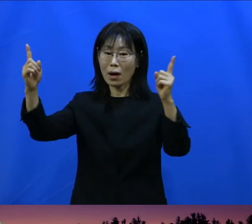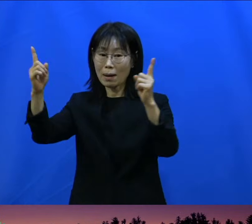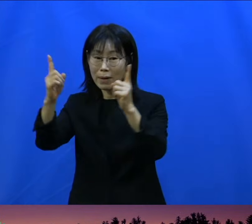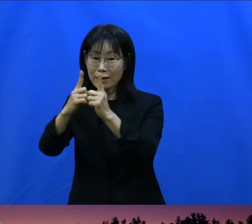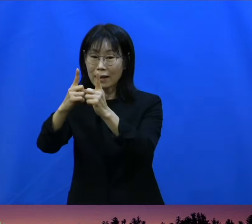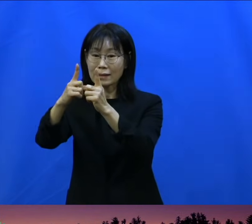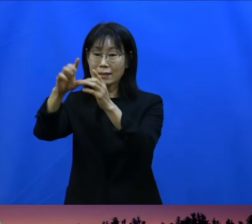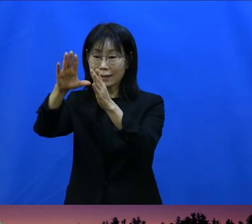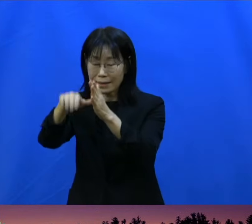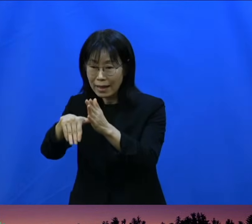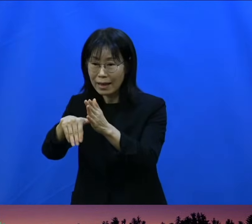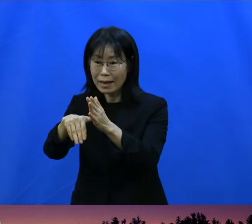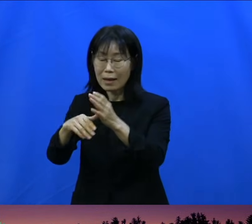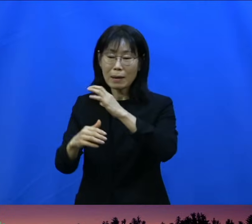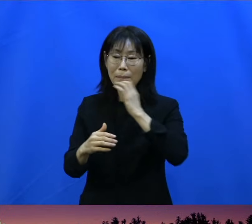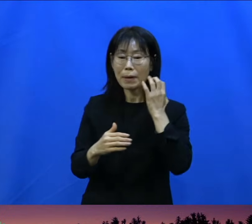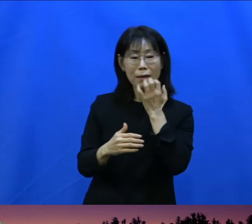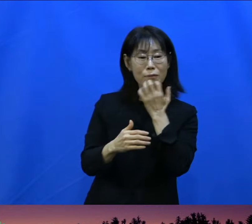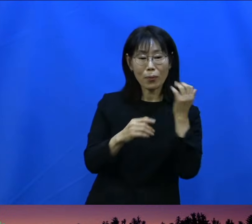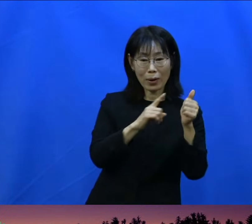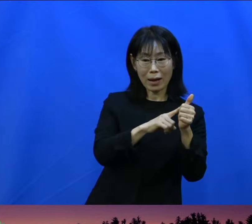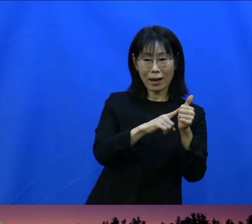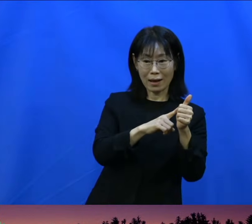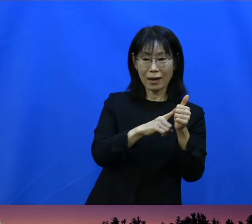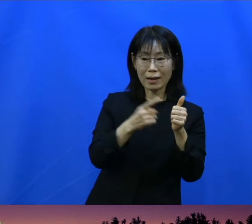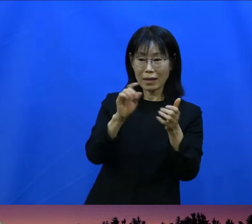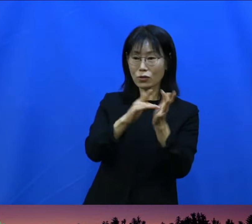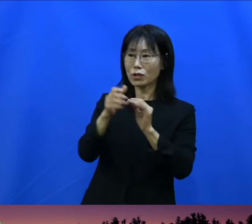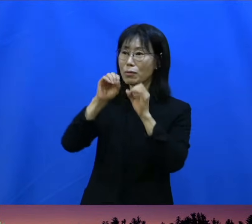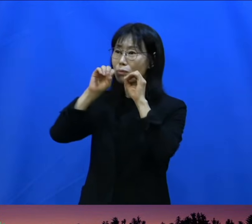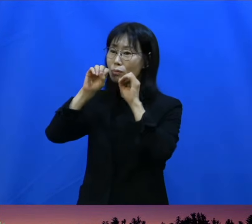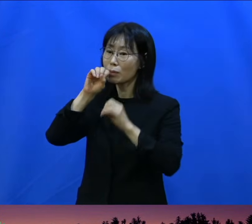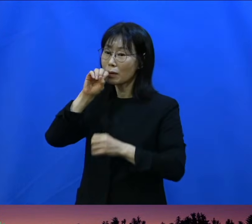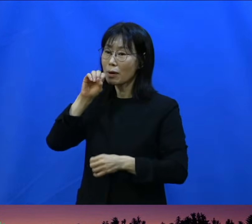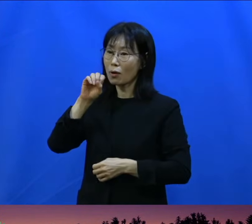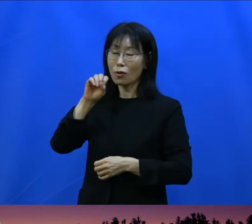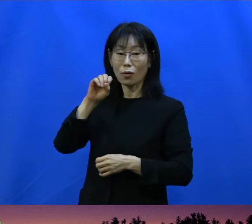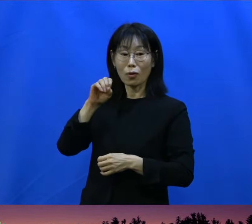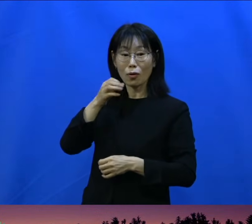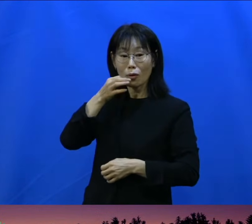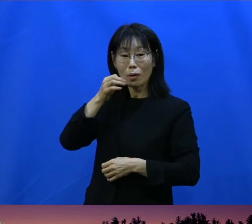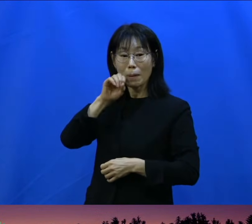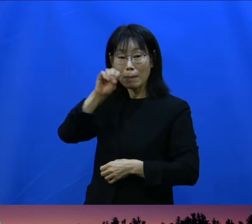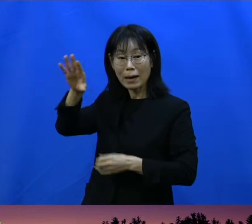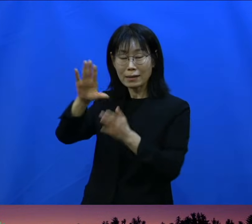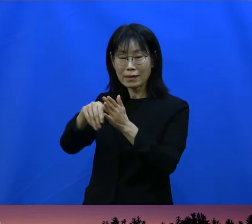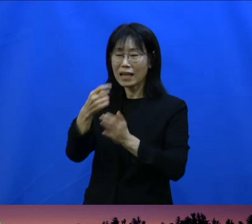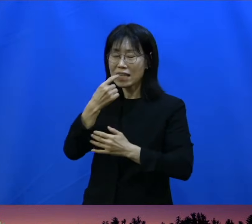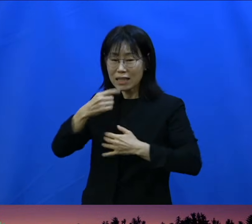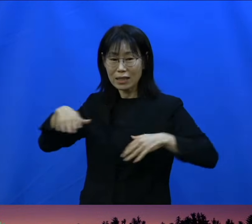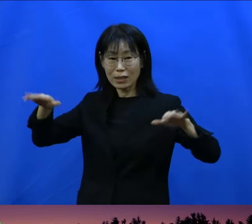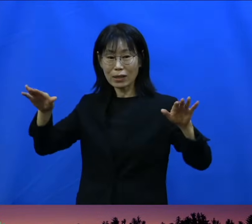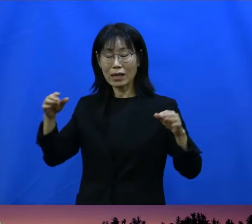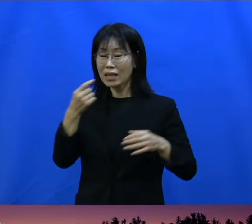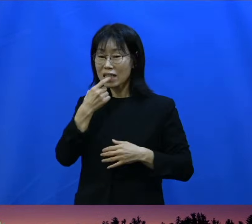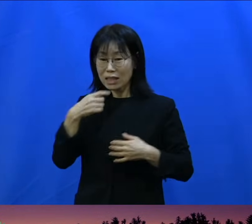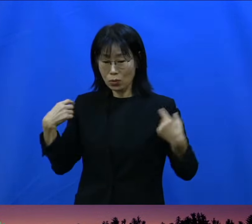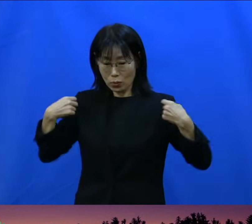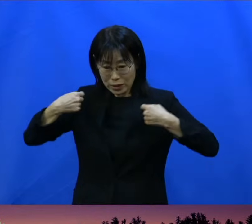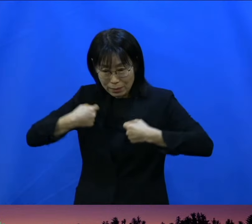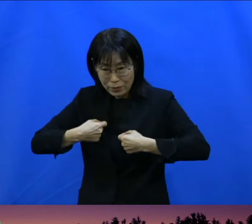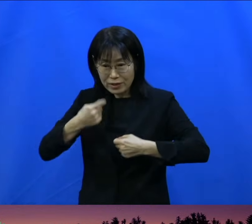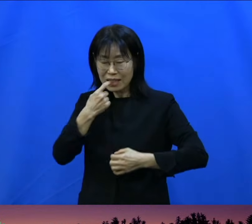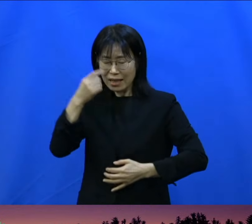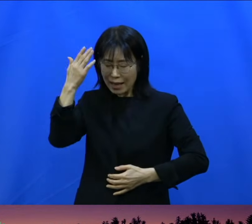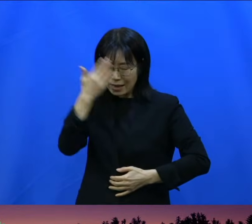여러분, 하나님 되심이란 가늠하기 어려운 것입니다. 하나님이 어느 정도이신 분인지, 그분의 사랑을